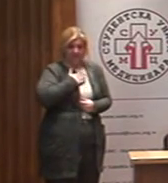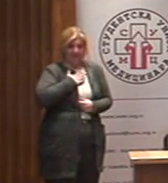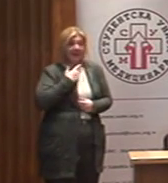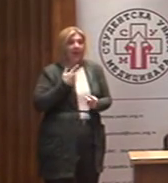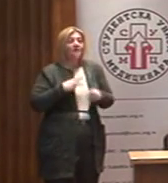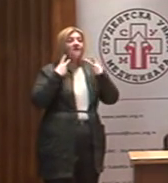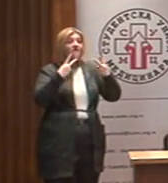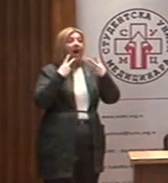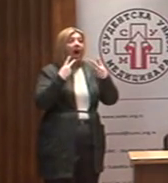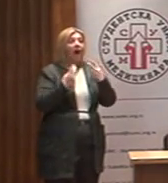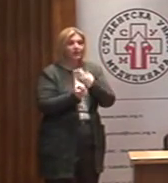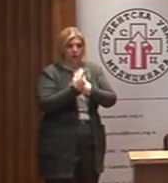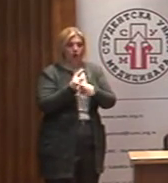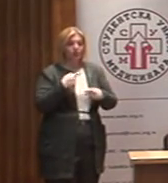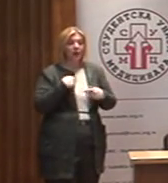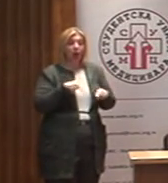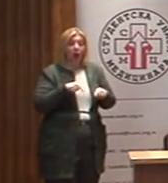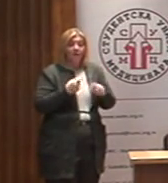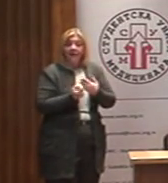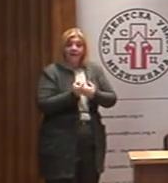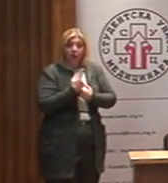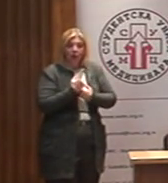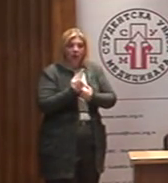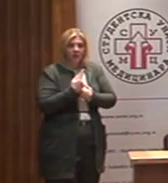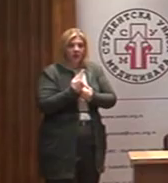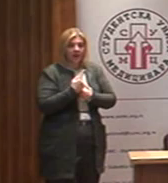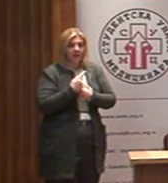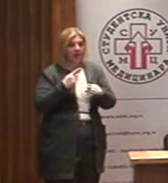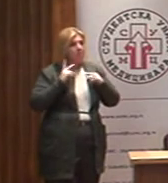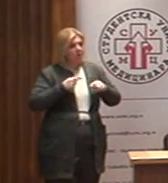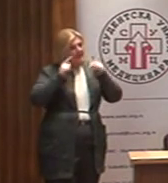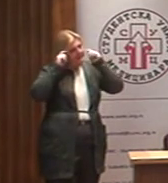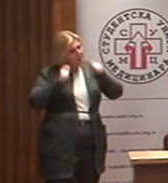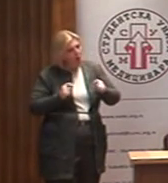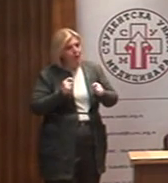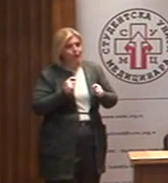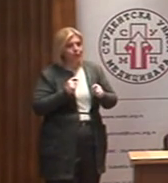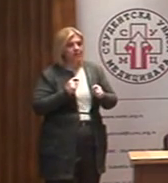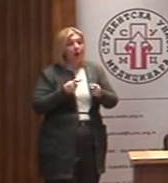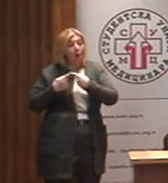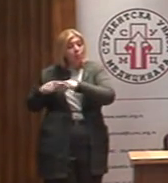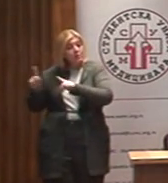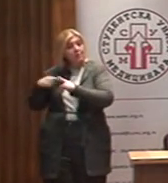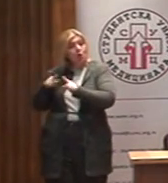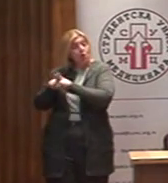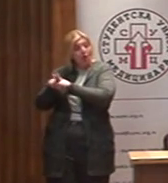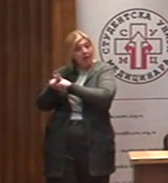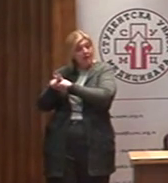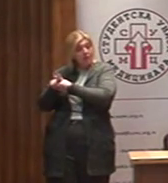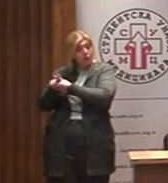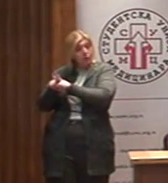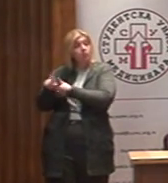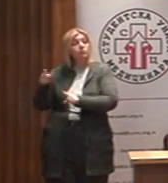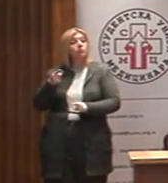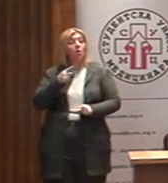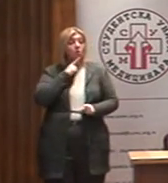važan događaj i događaj koji zaslužuje najviše poštovanje, posebno kolegi Antoniju Veličkoviću, koji se